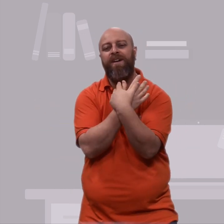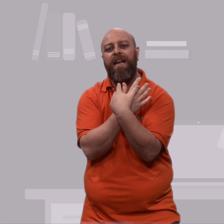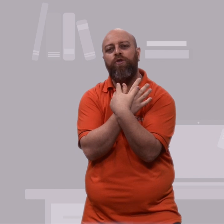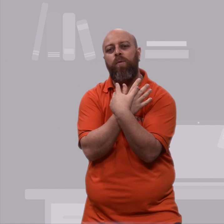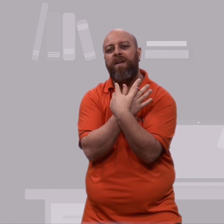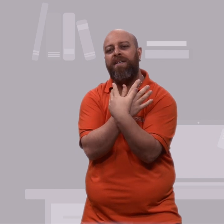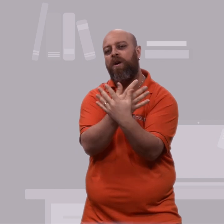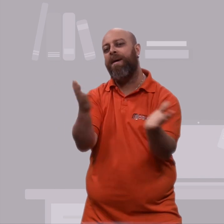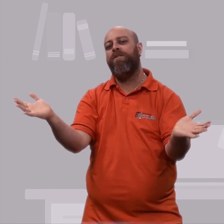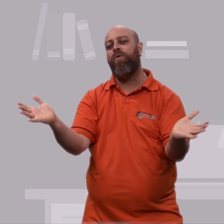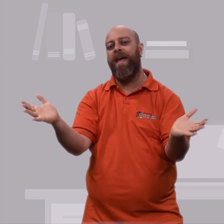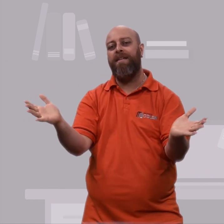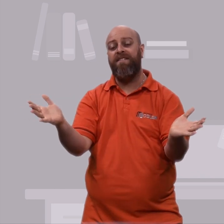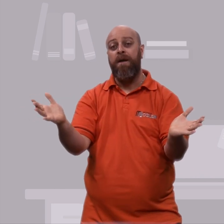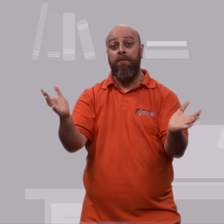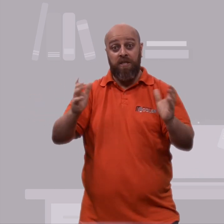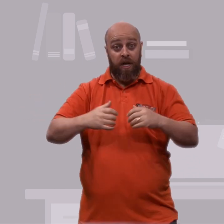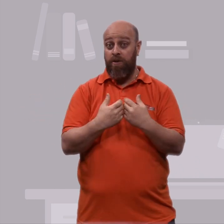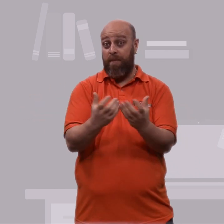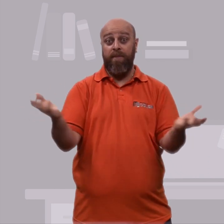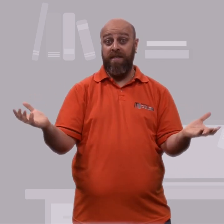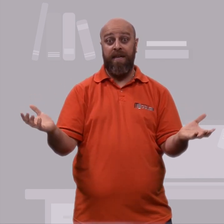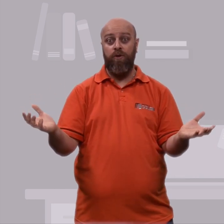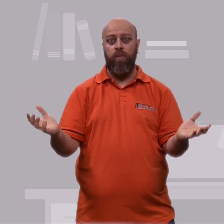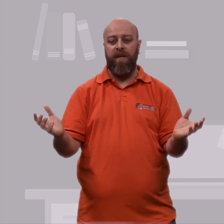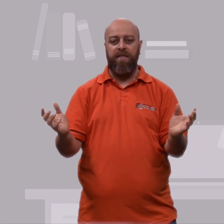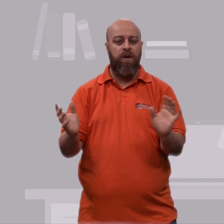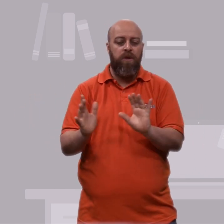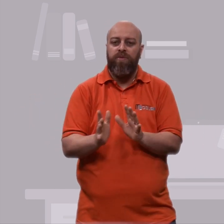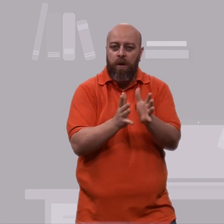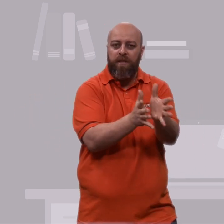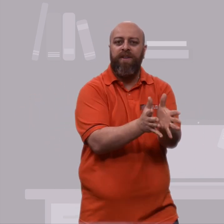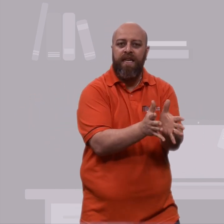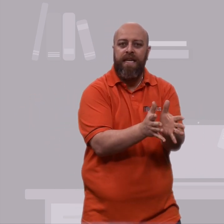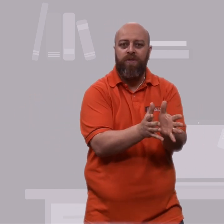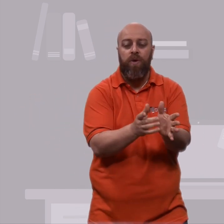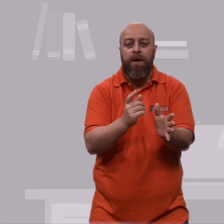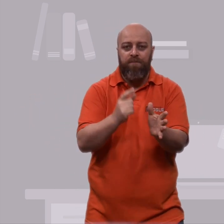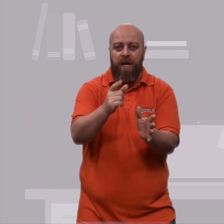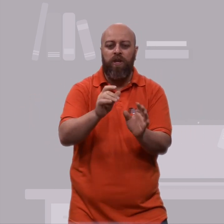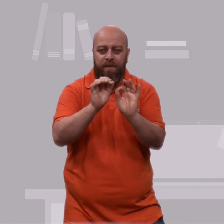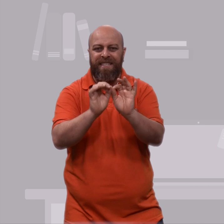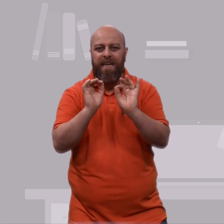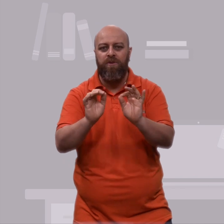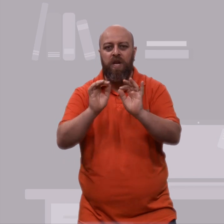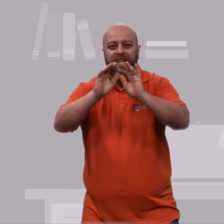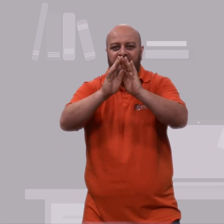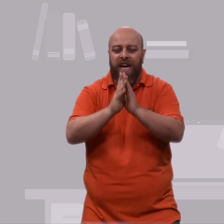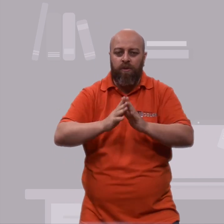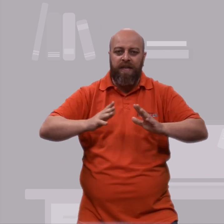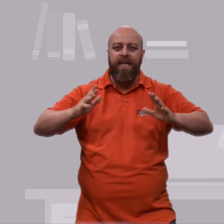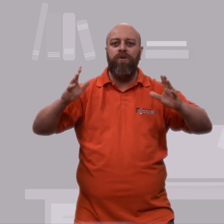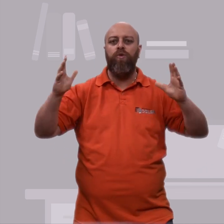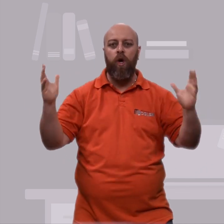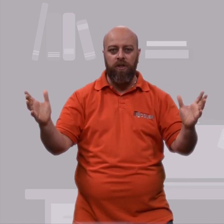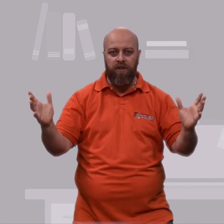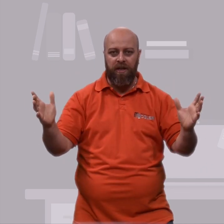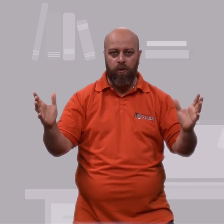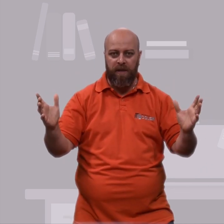canal de comunicação aberto com eles se nós não abrimos esse canal de comunicação não tem como fazer isso então nós precisamos deixar com que todo o nosso caminho publicação